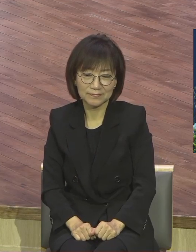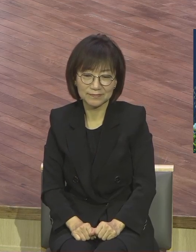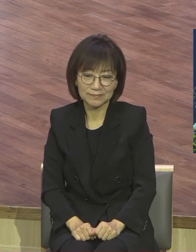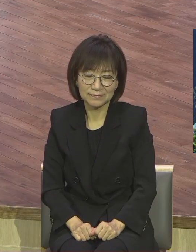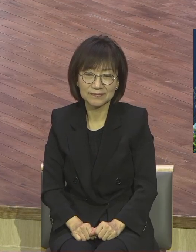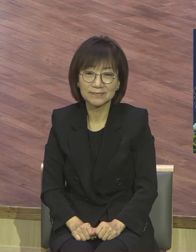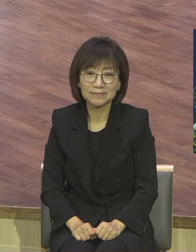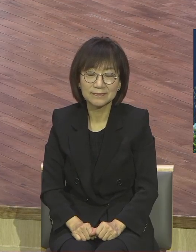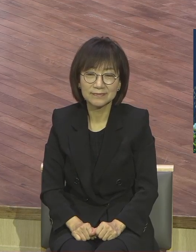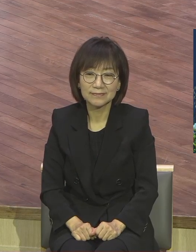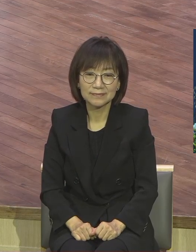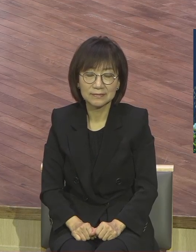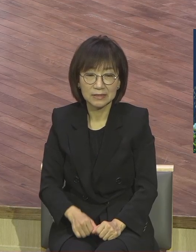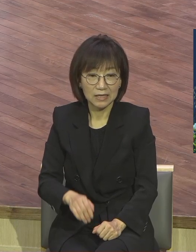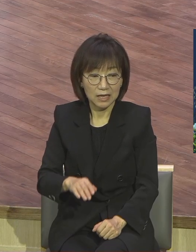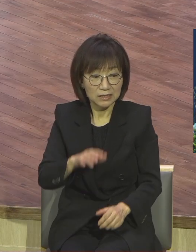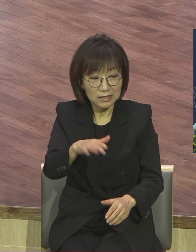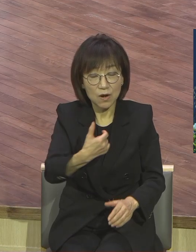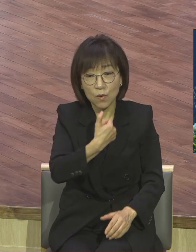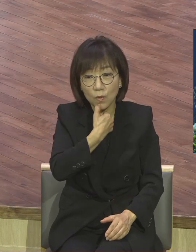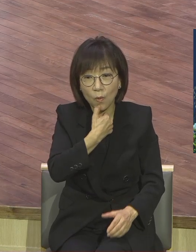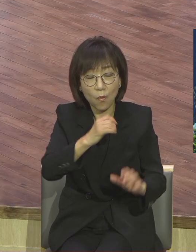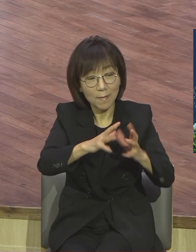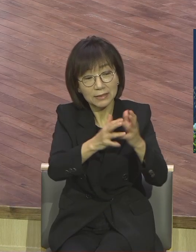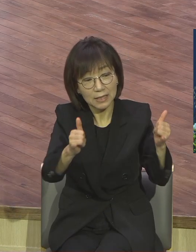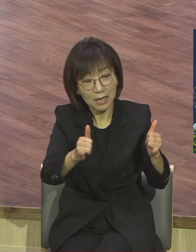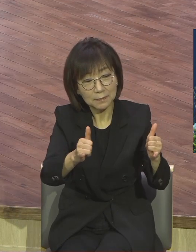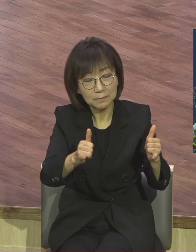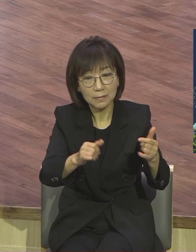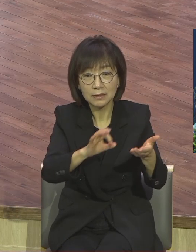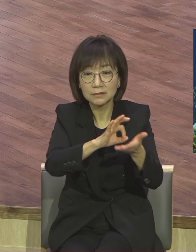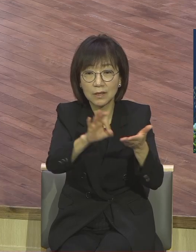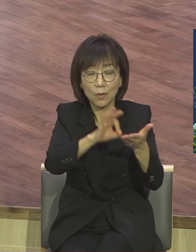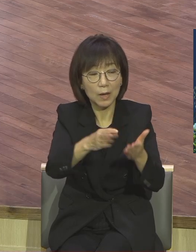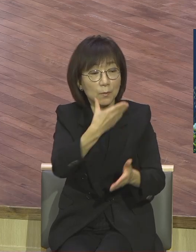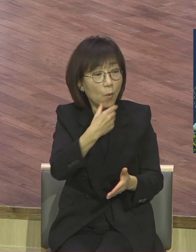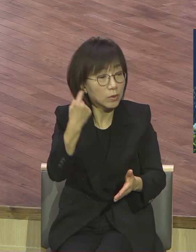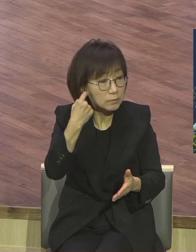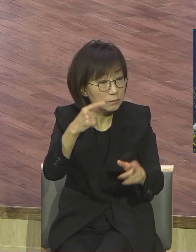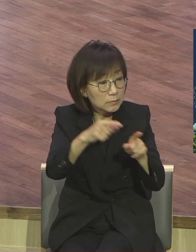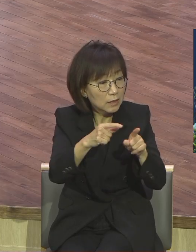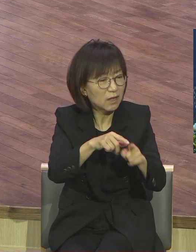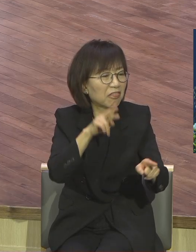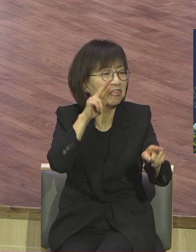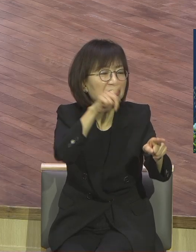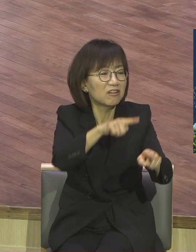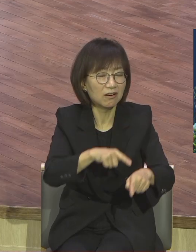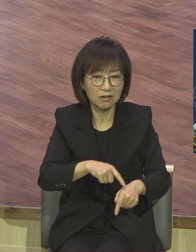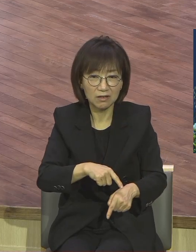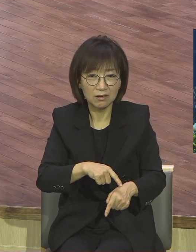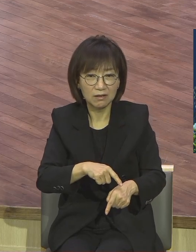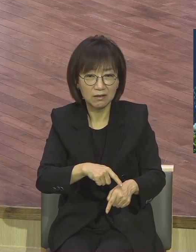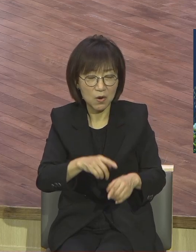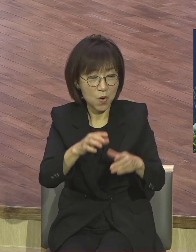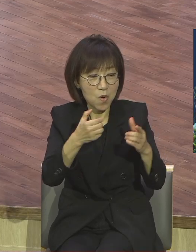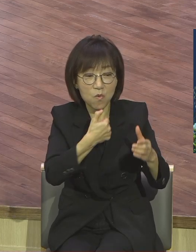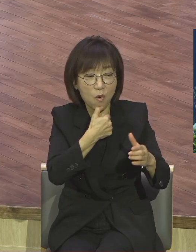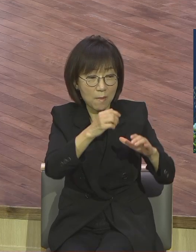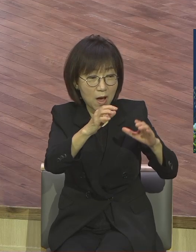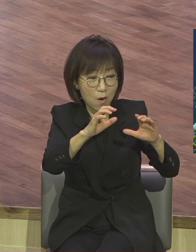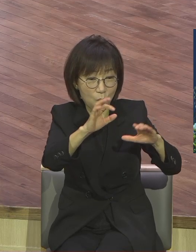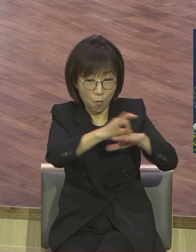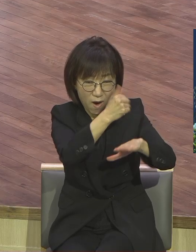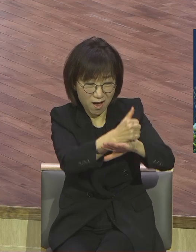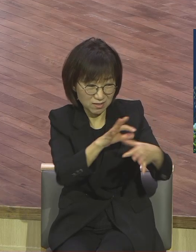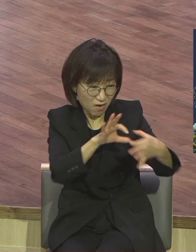그래서 너희들이 지금 말하는 그 복음 그거 아니야. 그건 복음 아니야. 내가 말하는 이것이 진짜